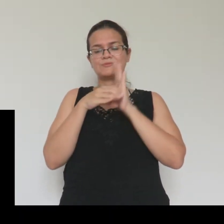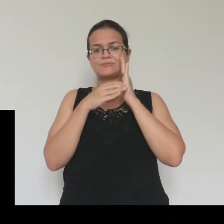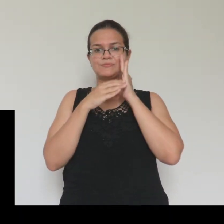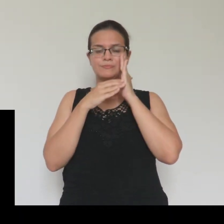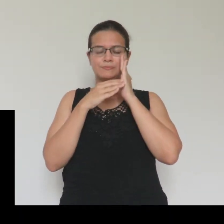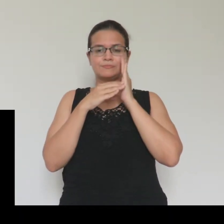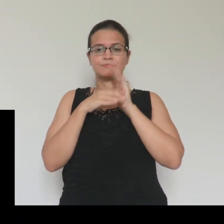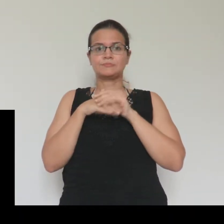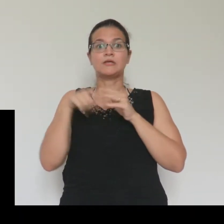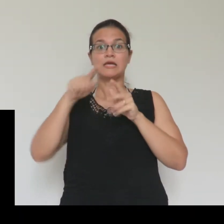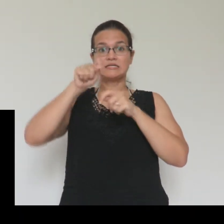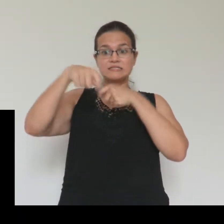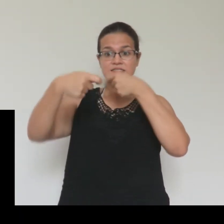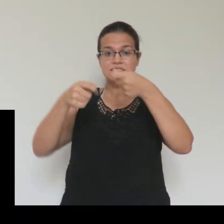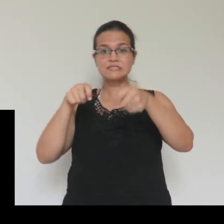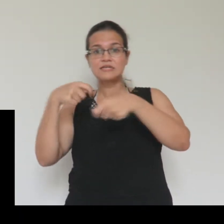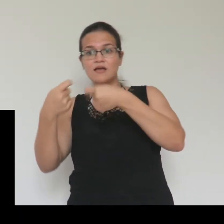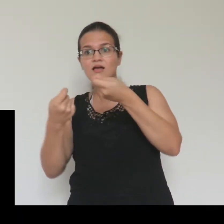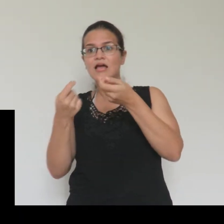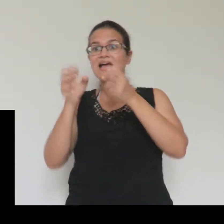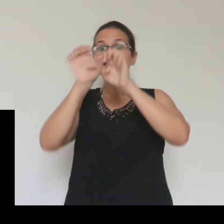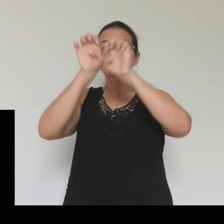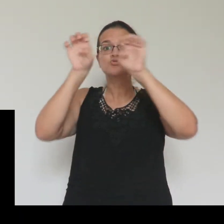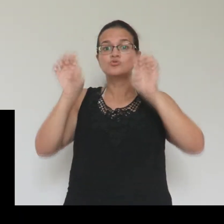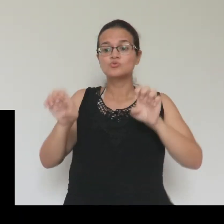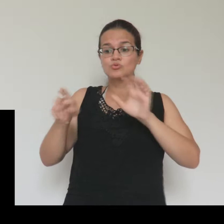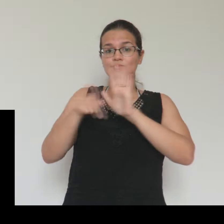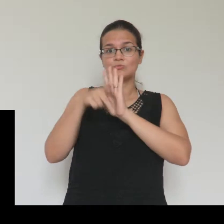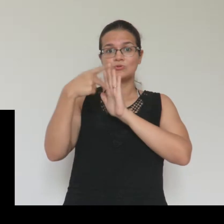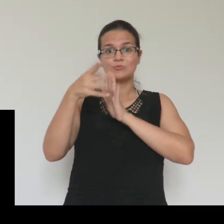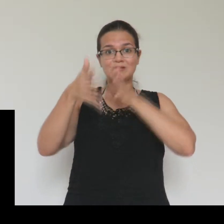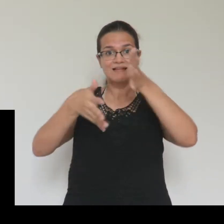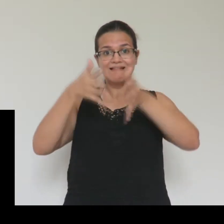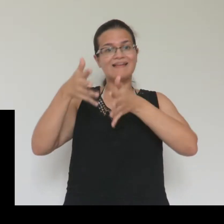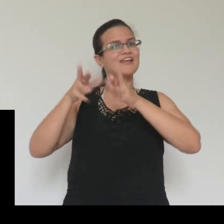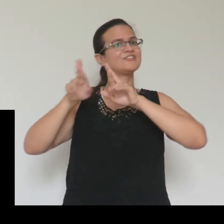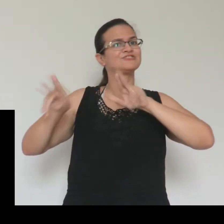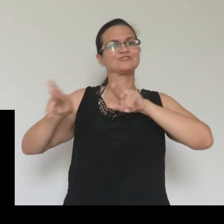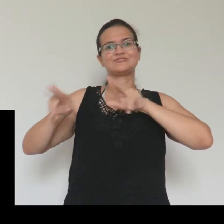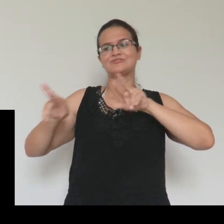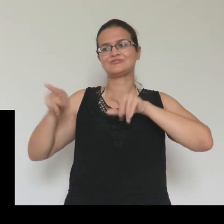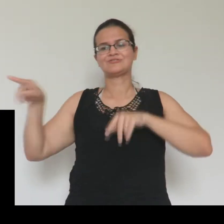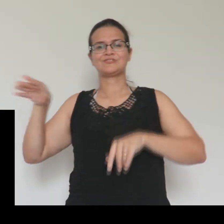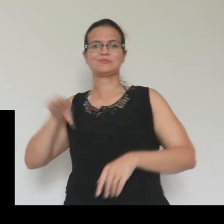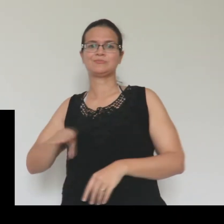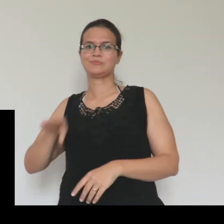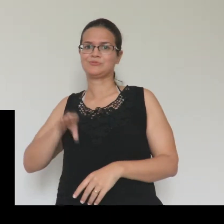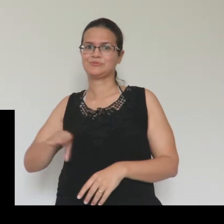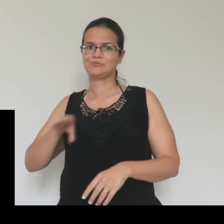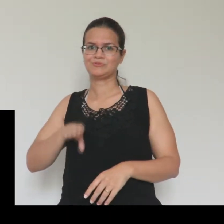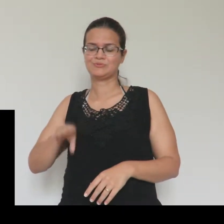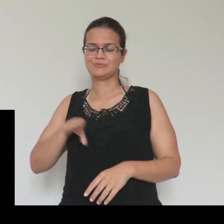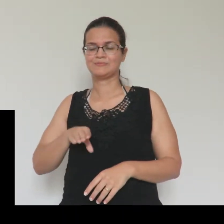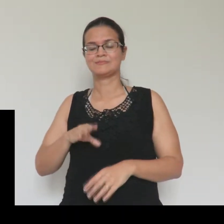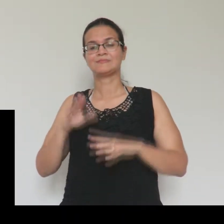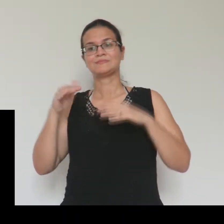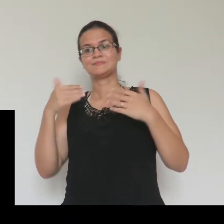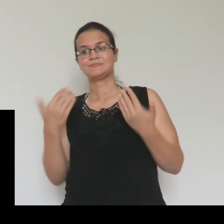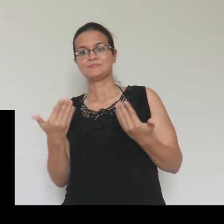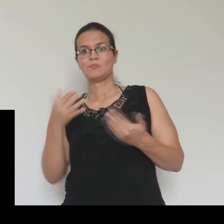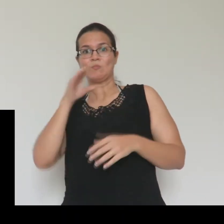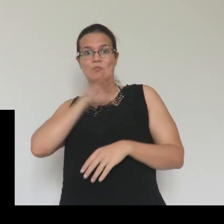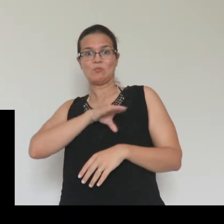a sinalização, a estrutura da língua de sinais é diferente da estrutura da língua portuguesa. Então, não é um